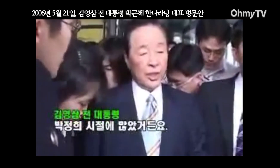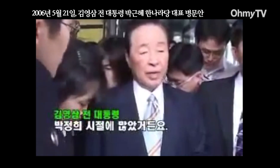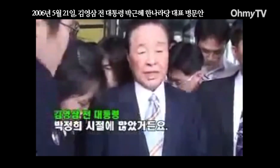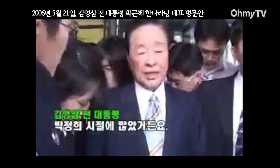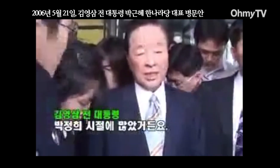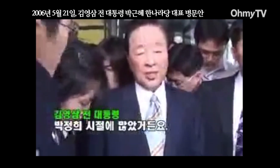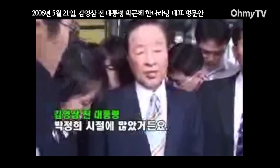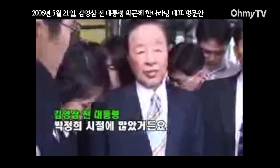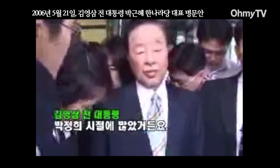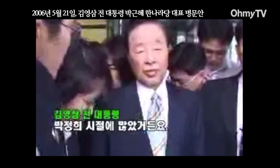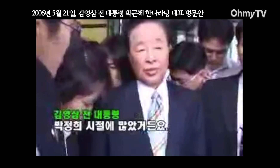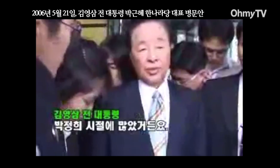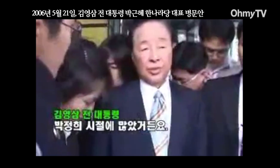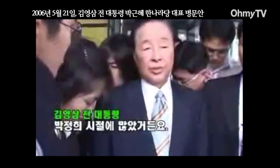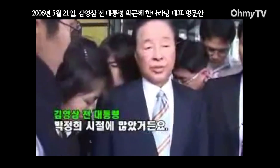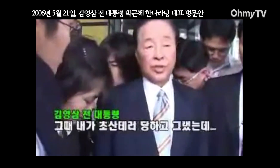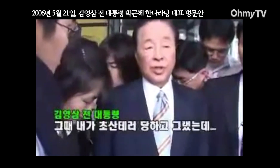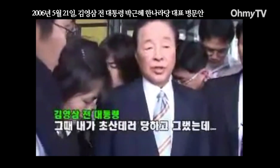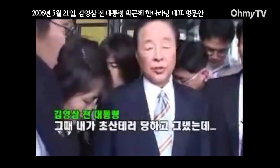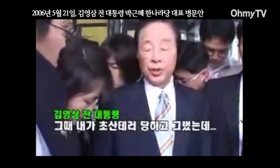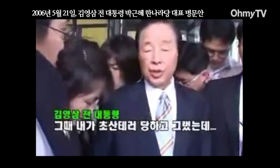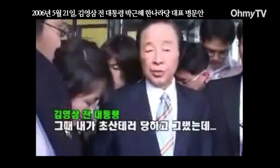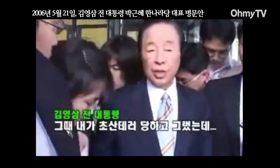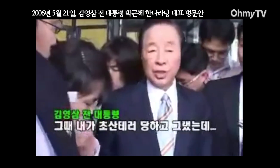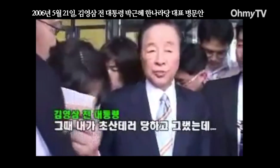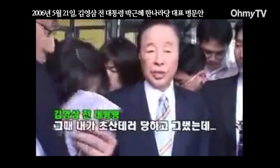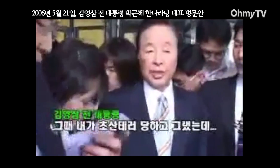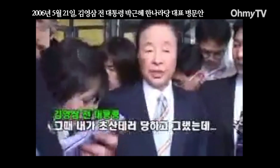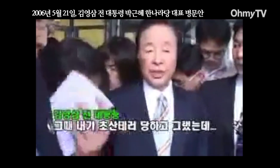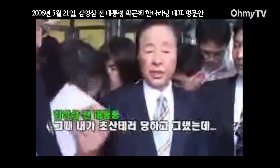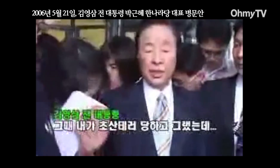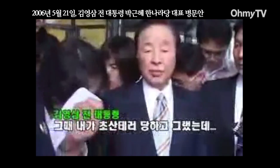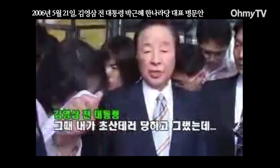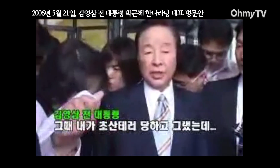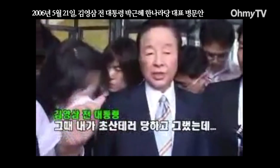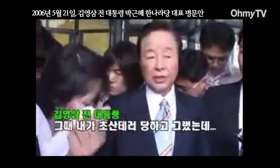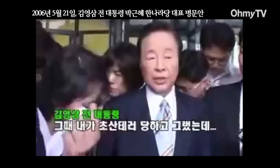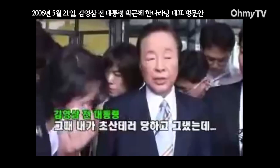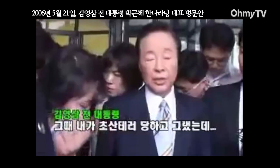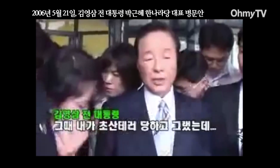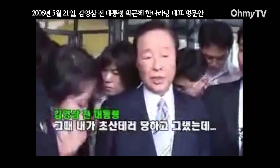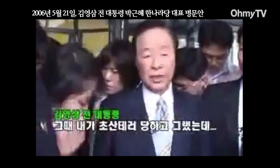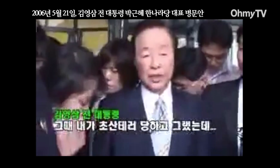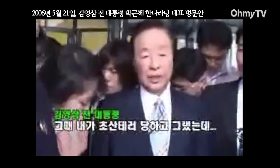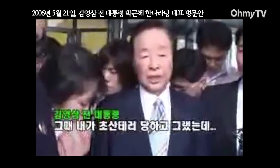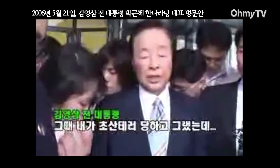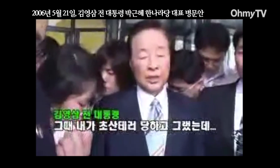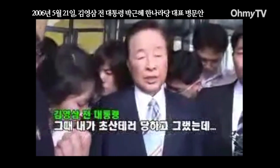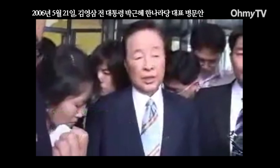박정희 시절이 많았거든요. 그때 내가 소상태로 당하고 그랬던 거란 말이에요.